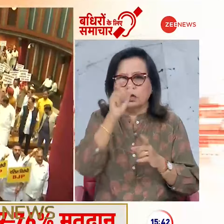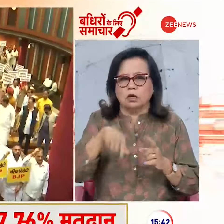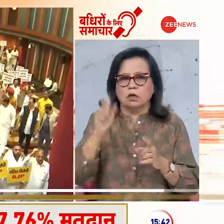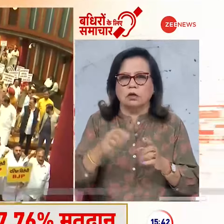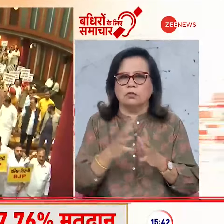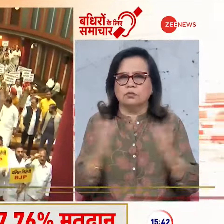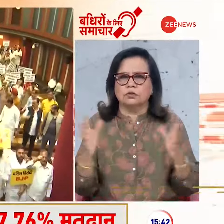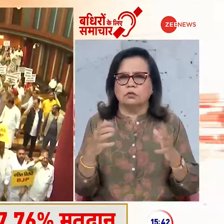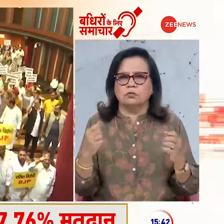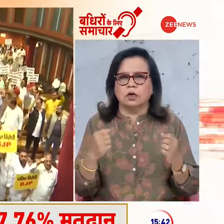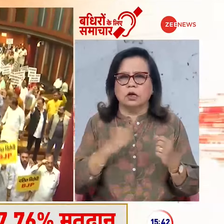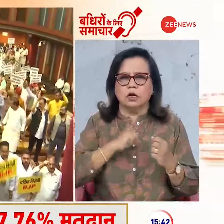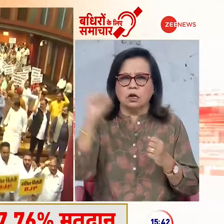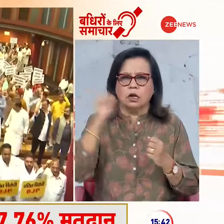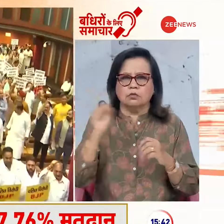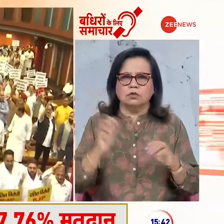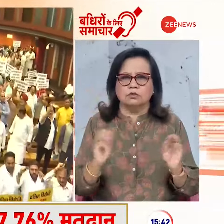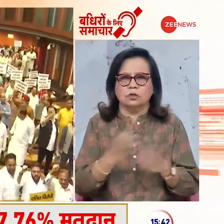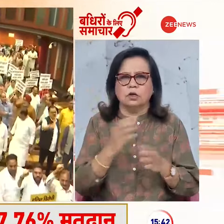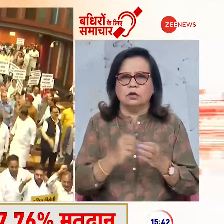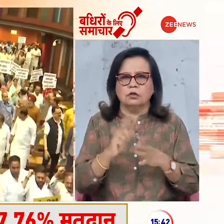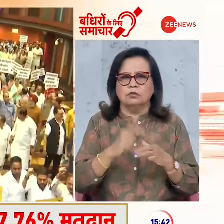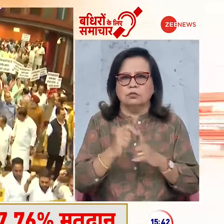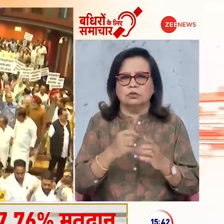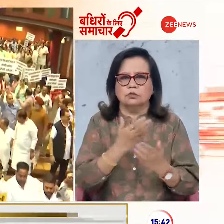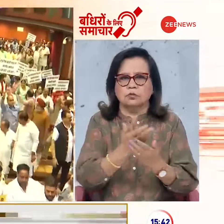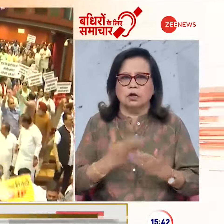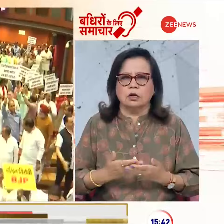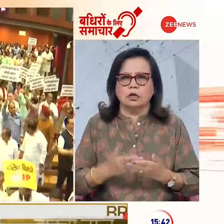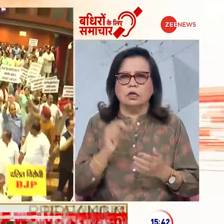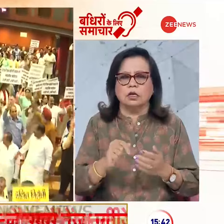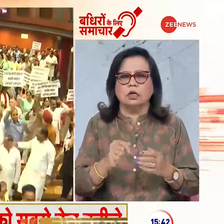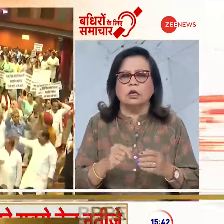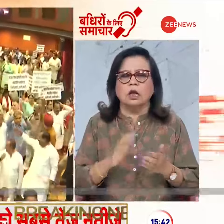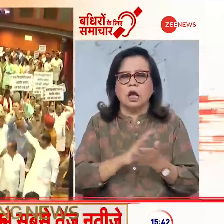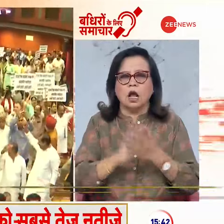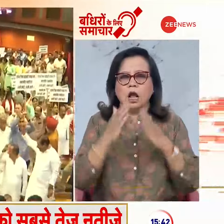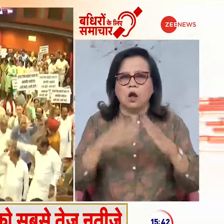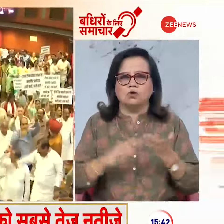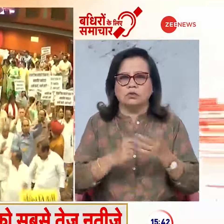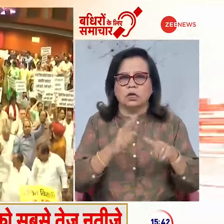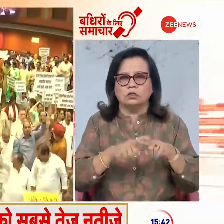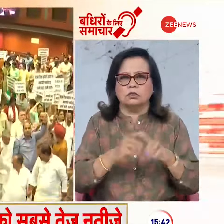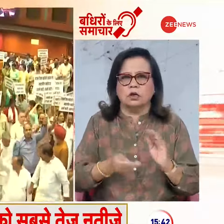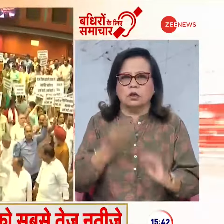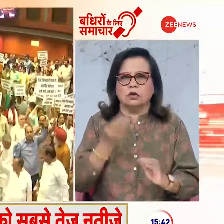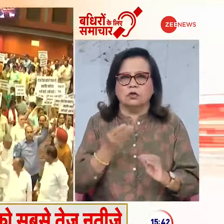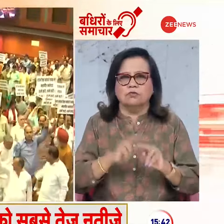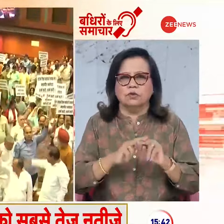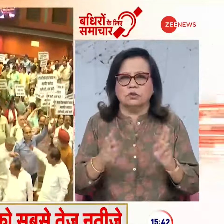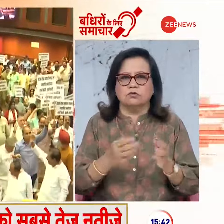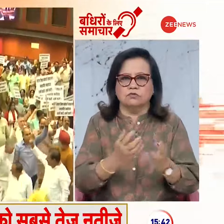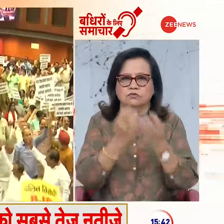पार्टी पार्षदों के बीच जमकर नारेबाजी हुई। बीजेपी की मांग है कि हाउस टैक्स में बढ़ोतरी के फैसले